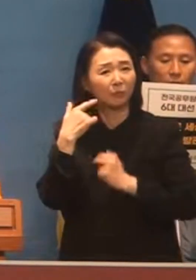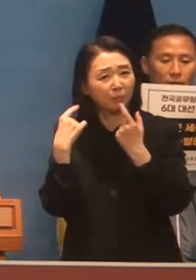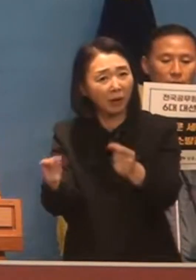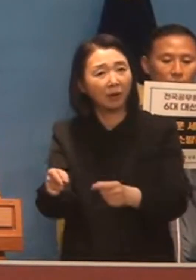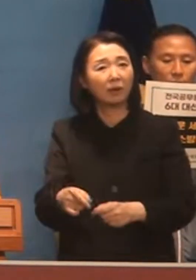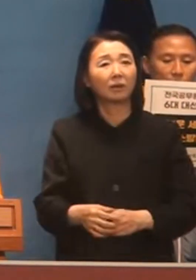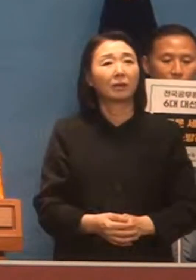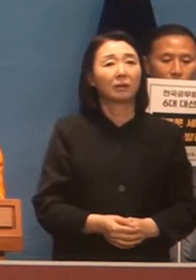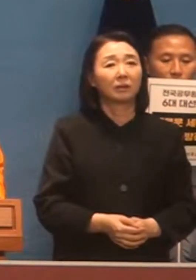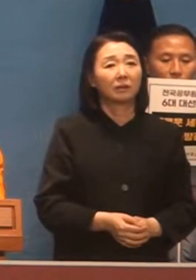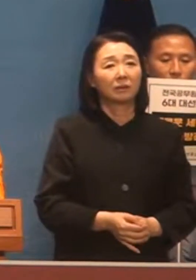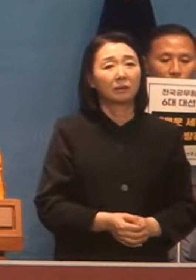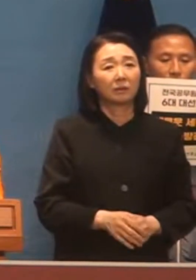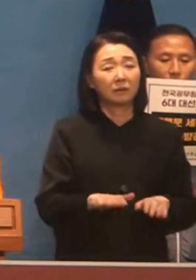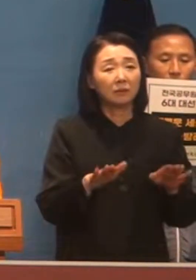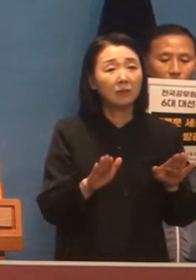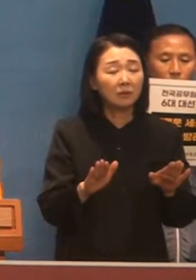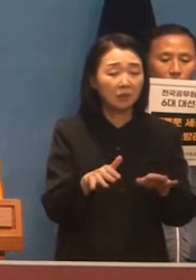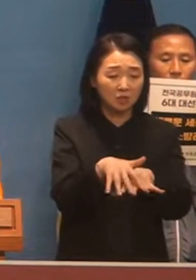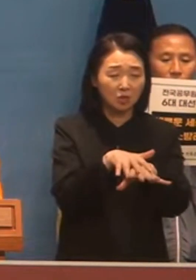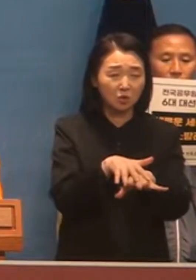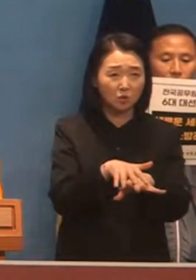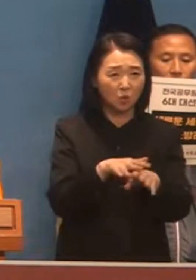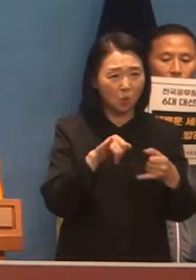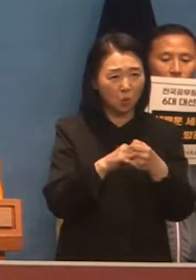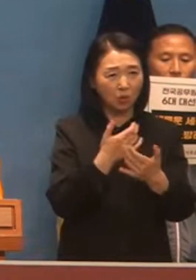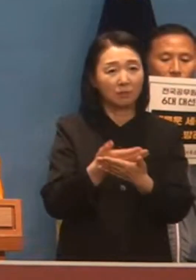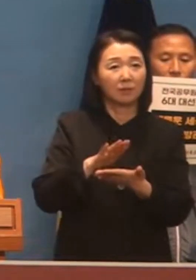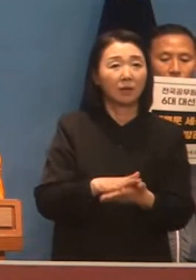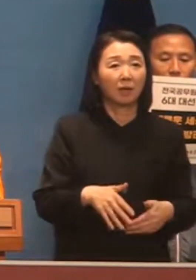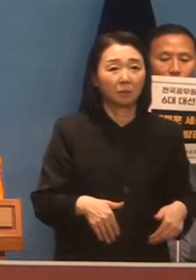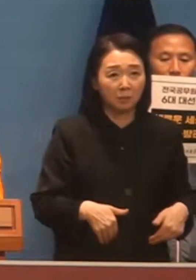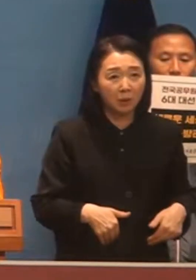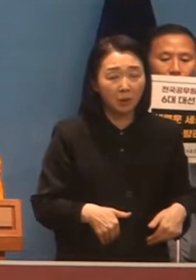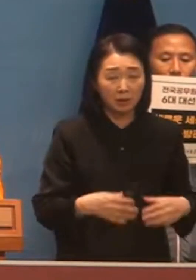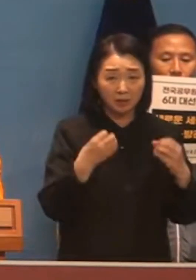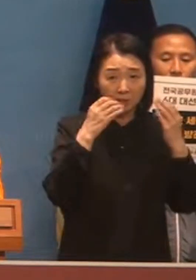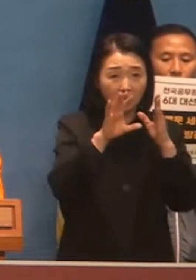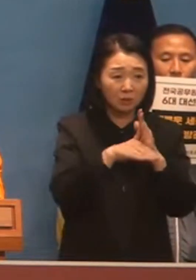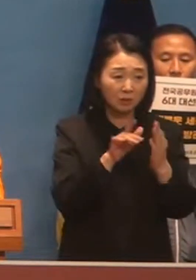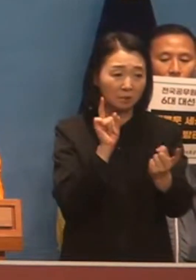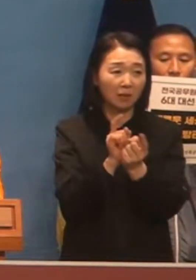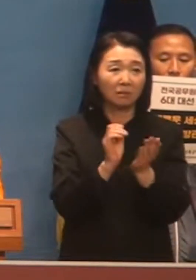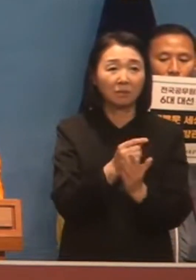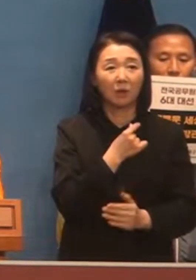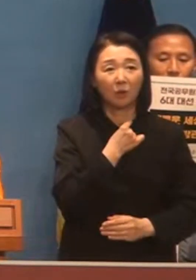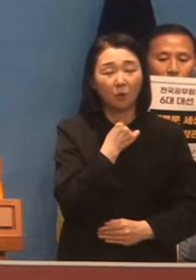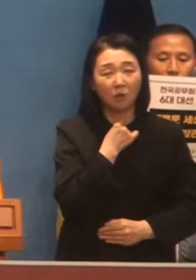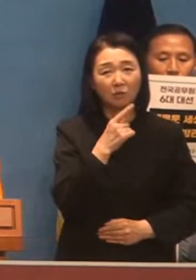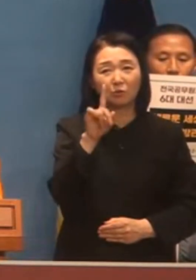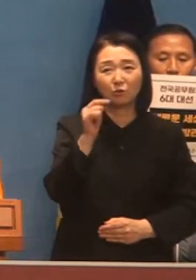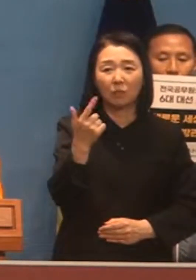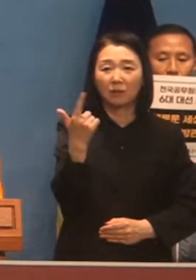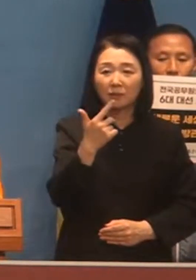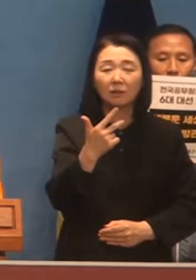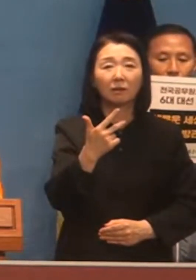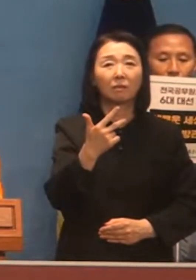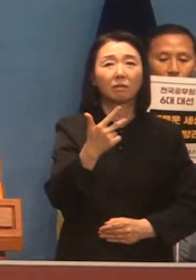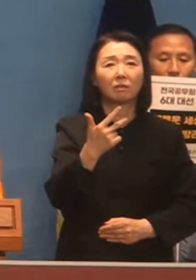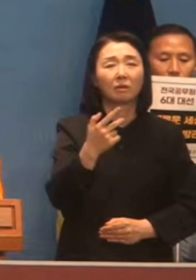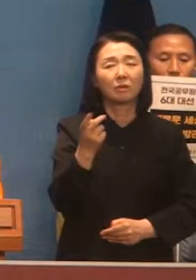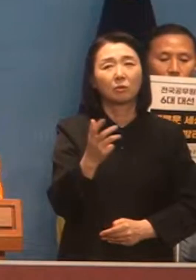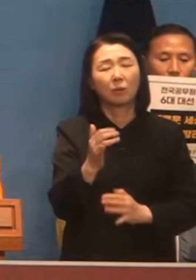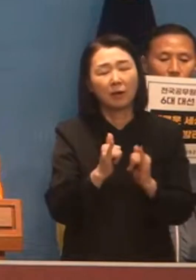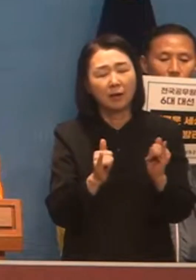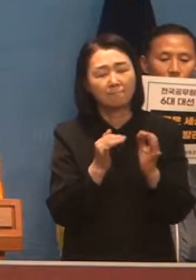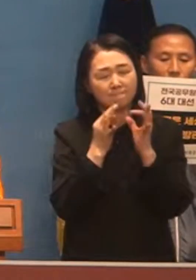없었다. 이제는 이 구조를 반드시 개혁해야 한다. 새로운 시대를 맞이하고자 하는 6만 7천 소방관들의